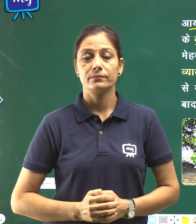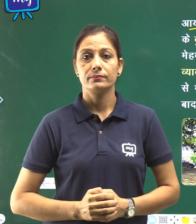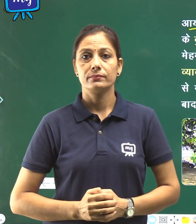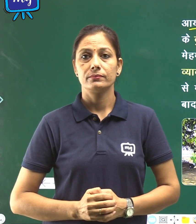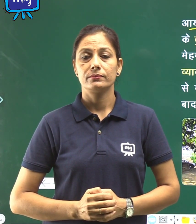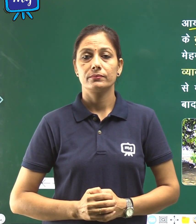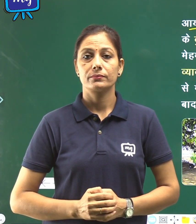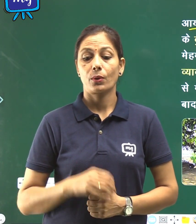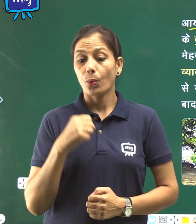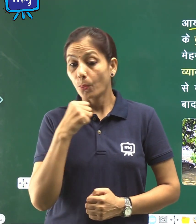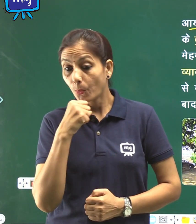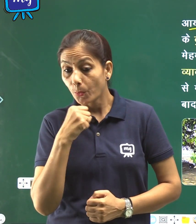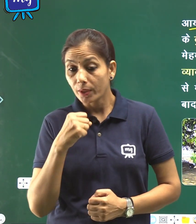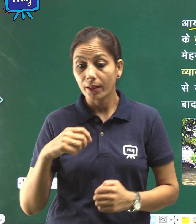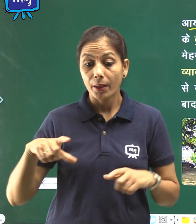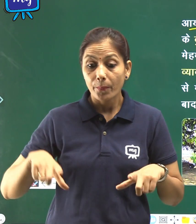बूढ़े